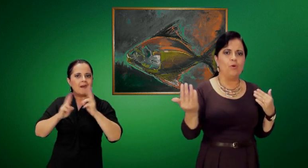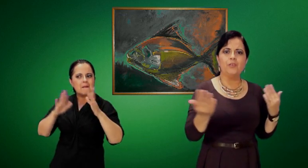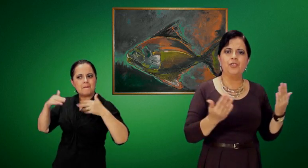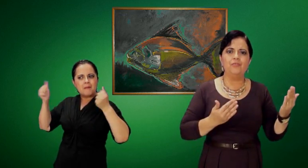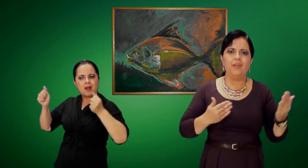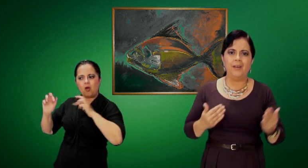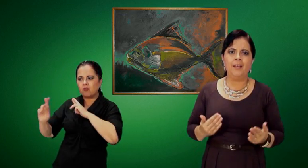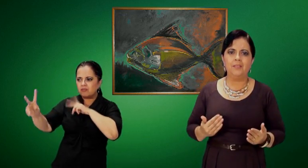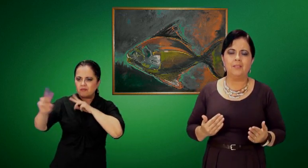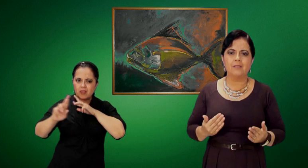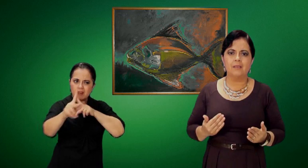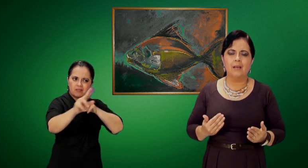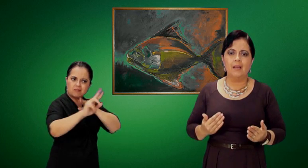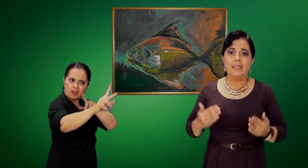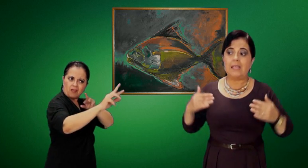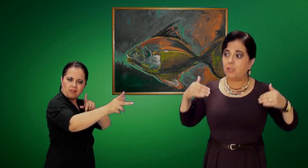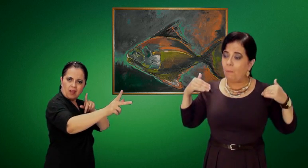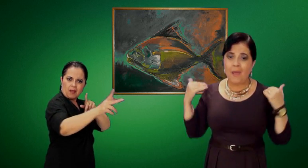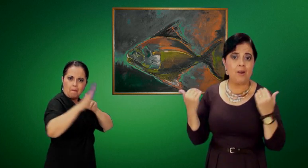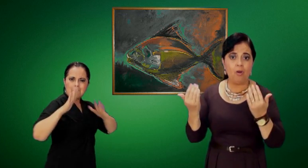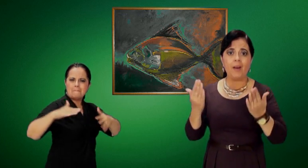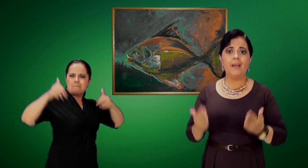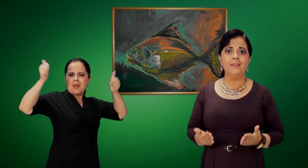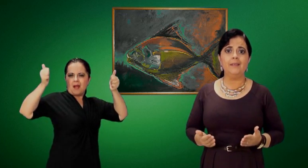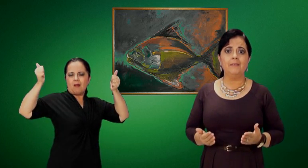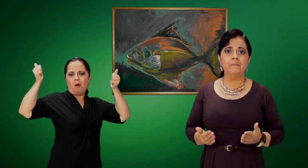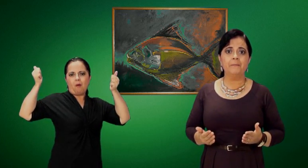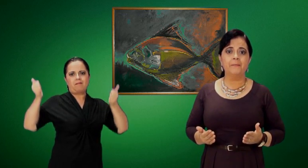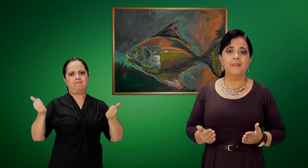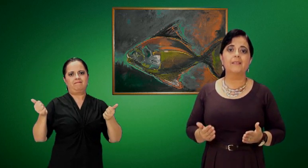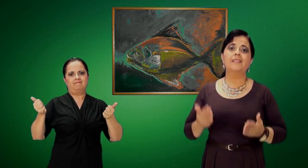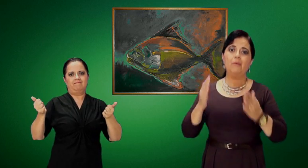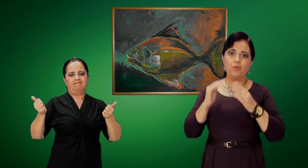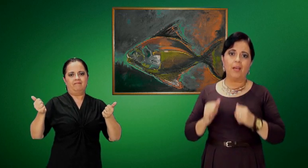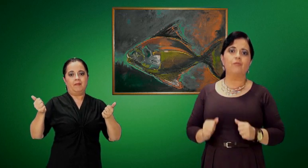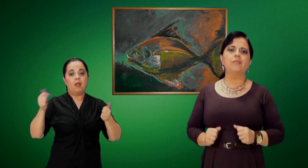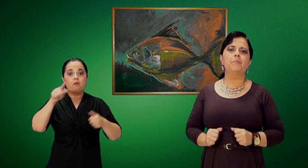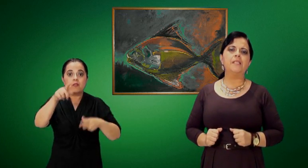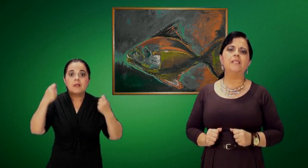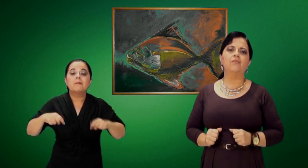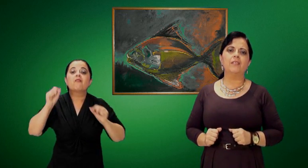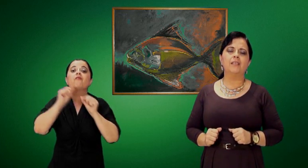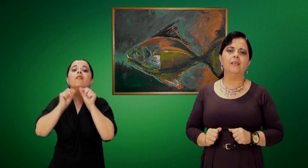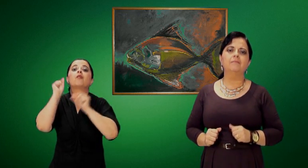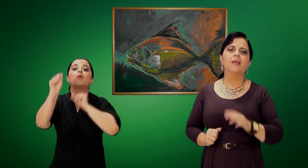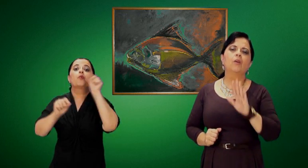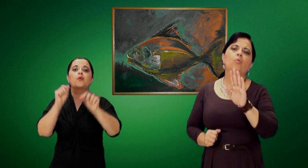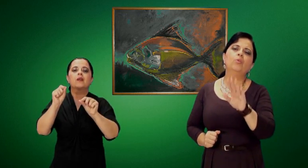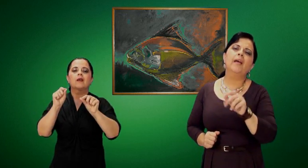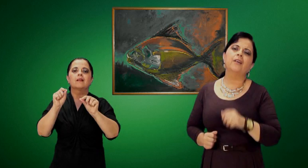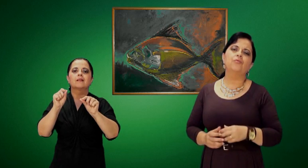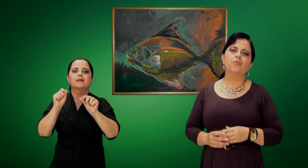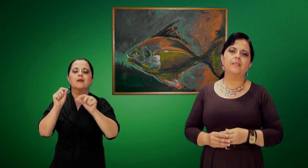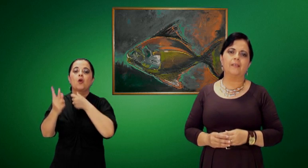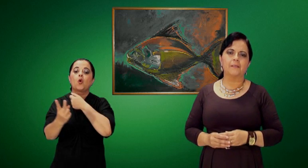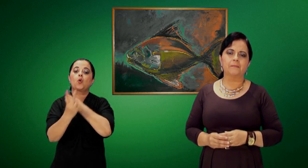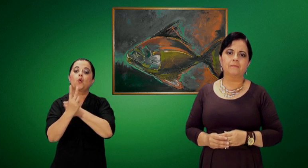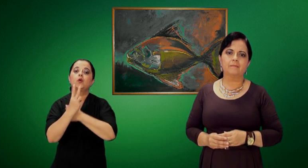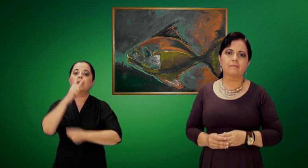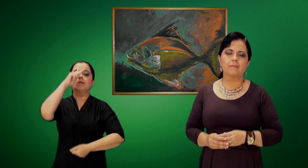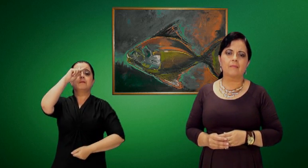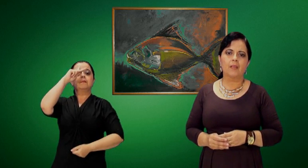as pessoas diferentes sejam melhor ainda. Sabe o que é que você precisa fazer? Cuidar de